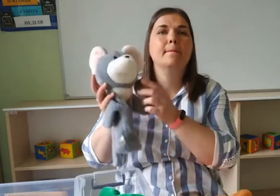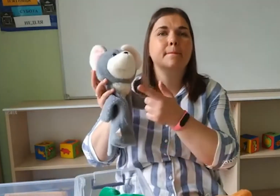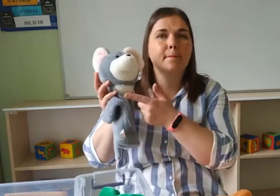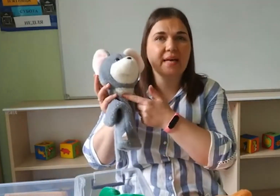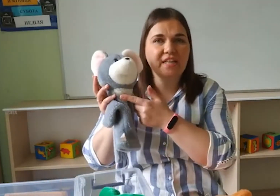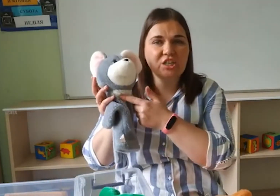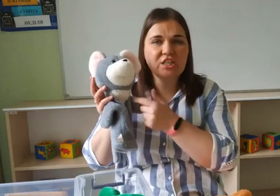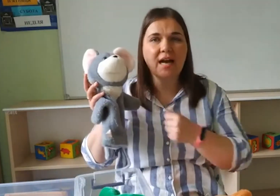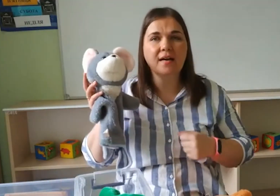Миша